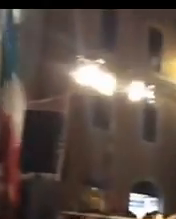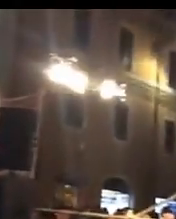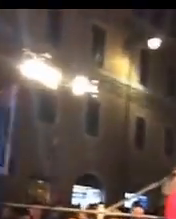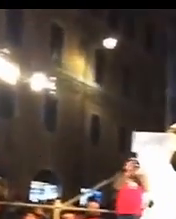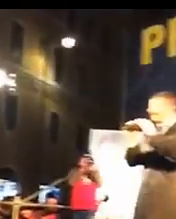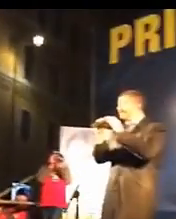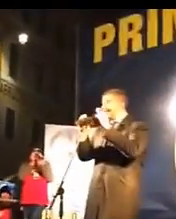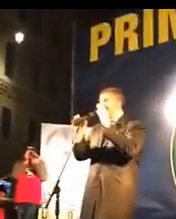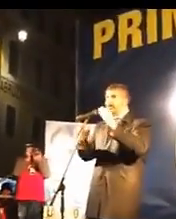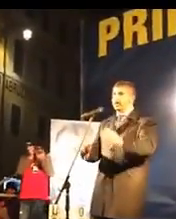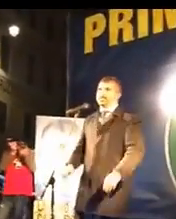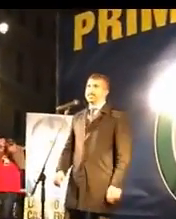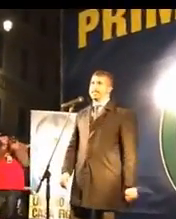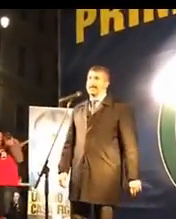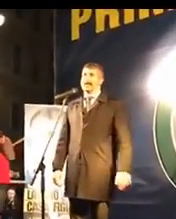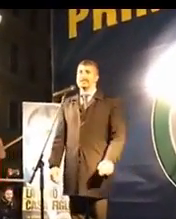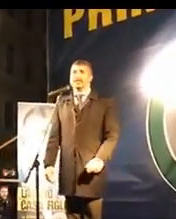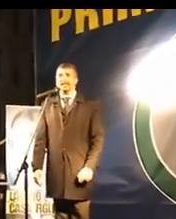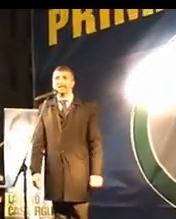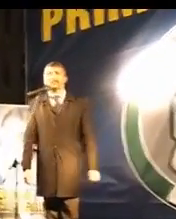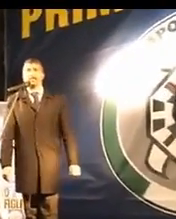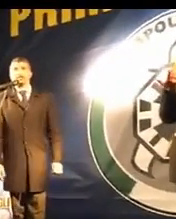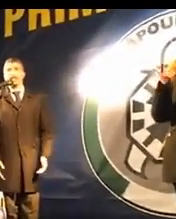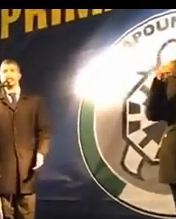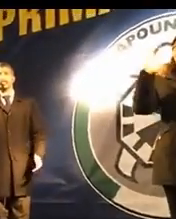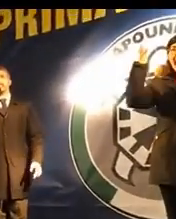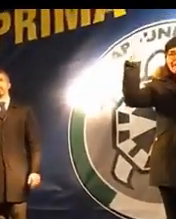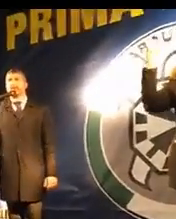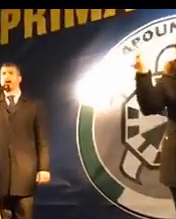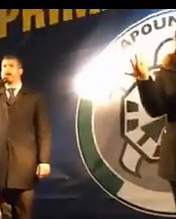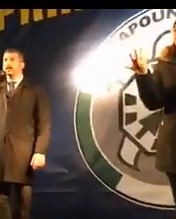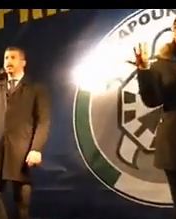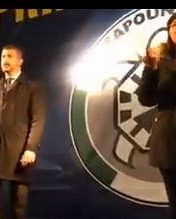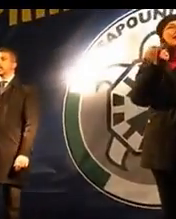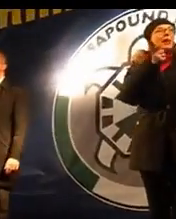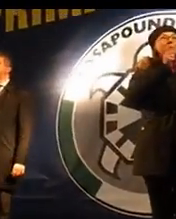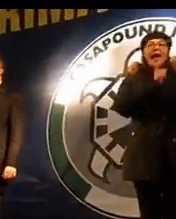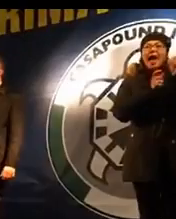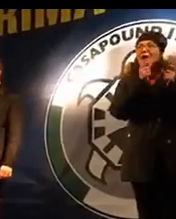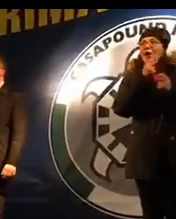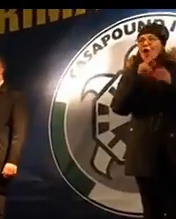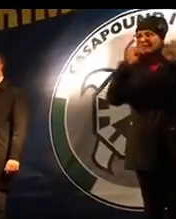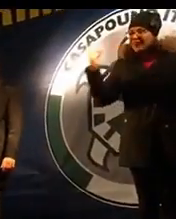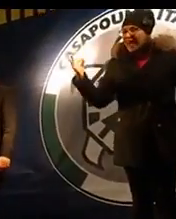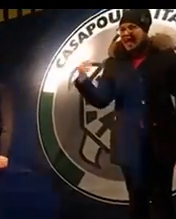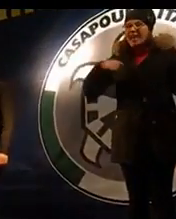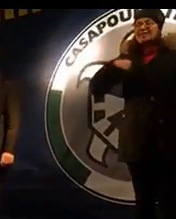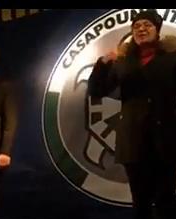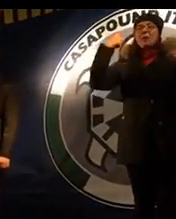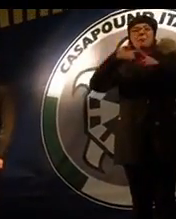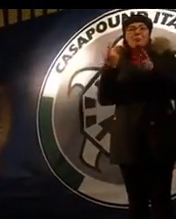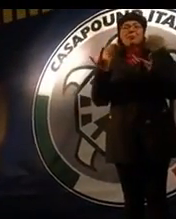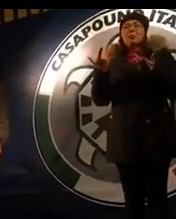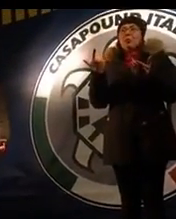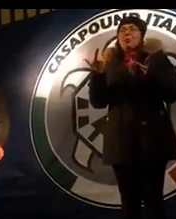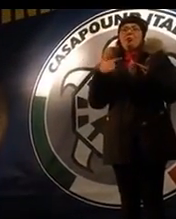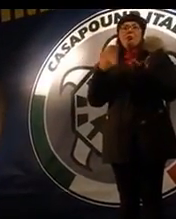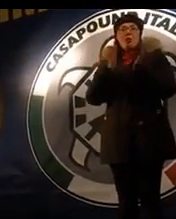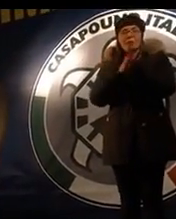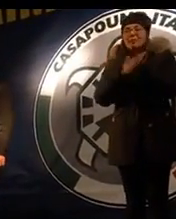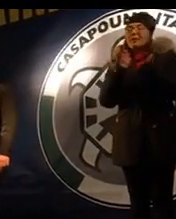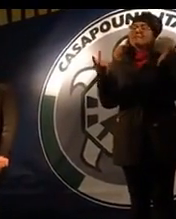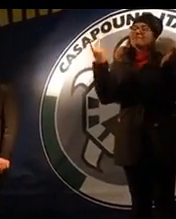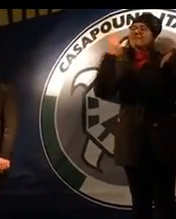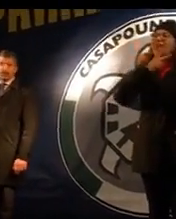Grazie veramente delle parole, degli applausi e dell'affetto e della stima. Grazie. Però c'è ancora molto da fare, siamo